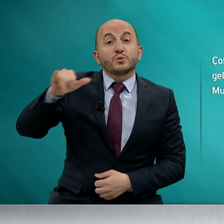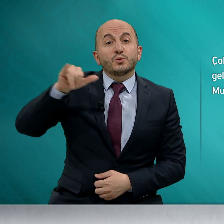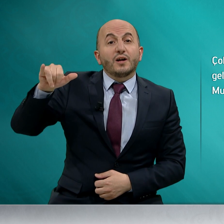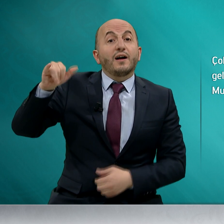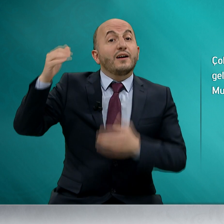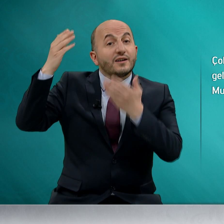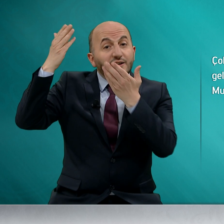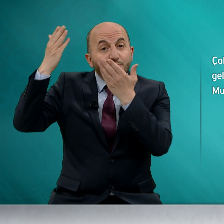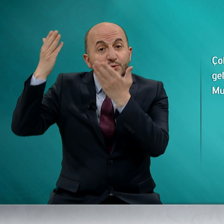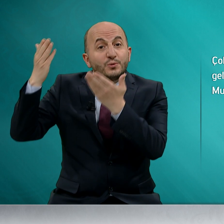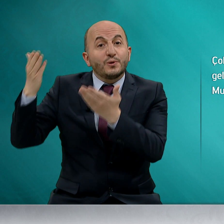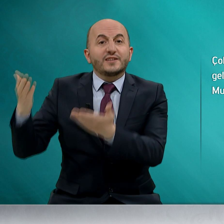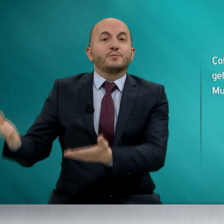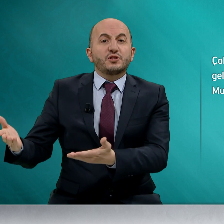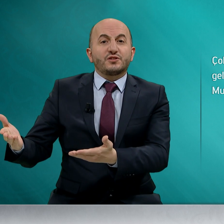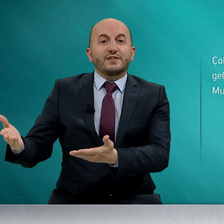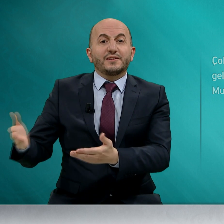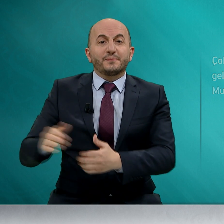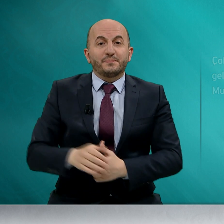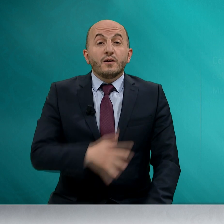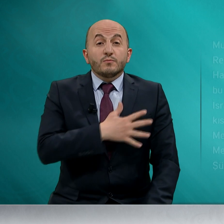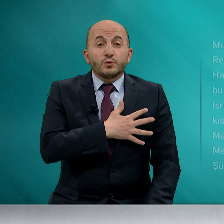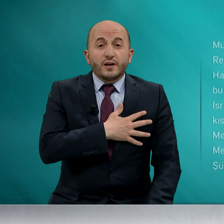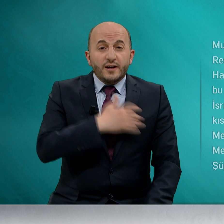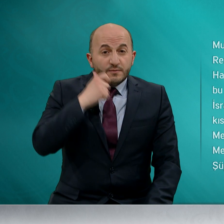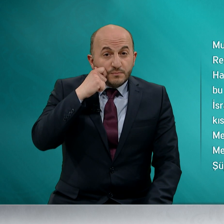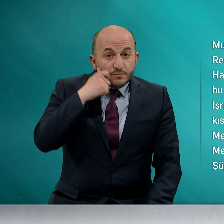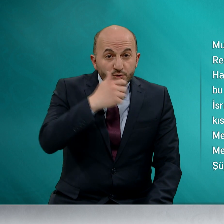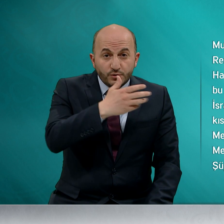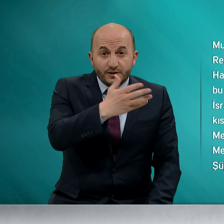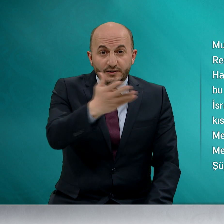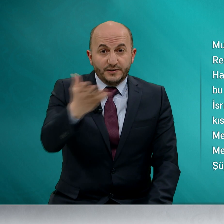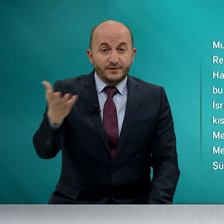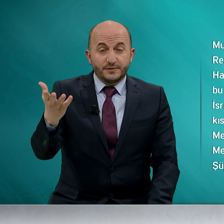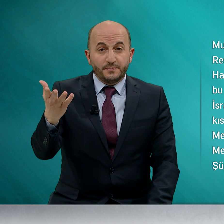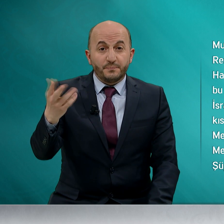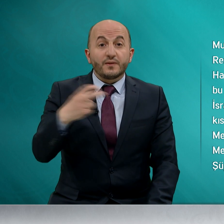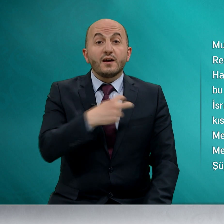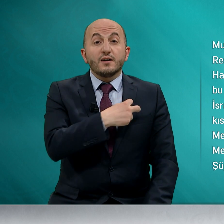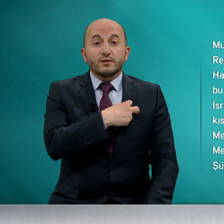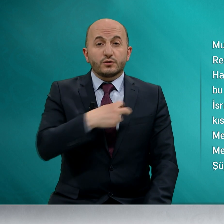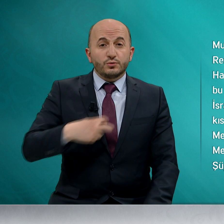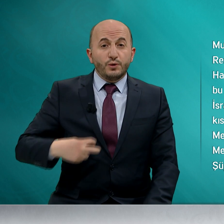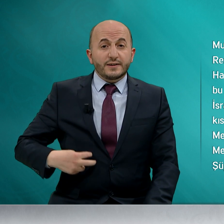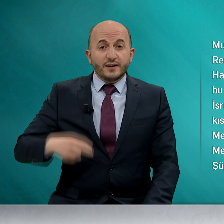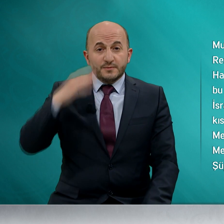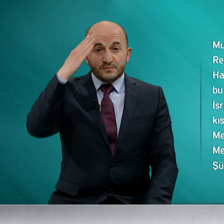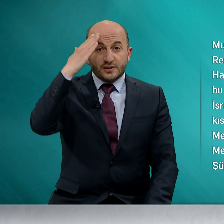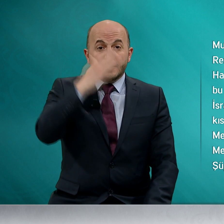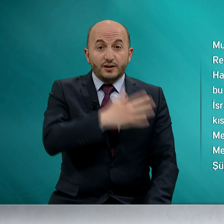huzuruna kabul etmişti. Muhterem Müslümanlar, Resul-ü Ekrem sallallahu